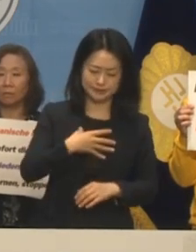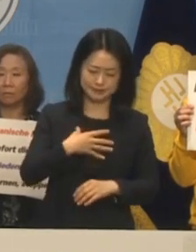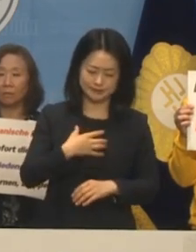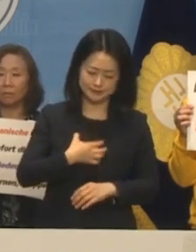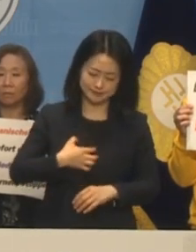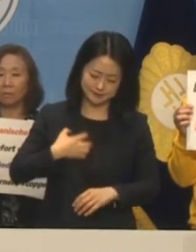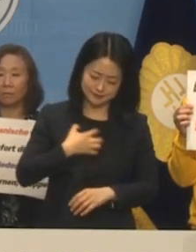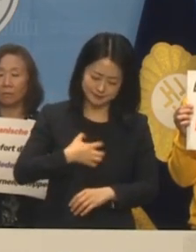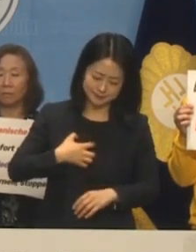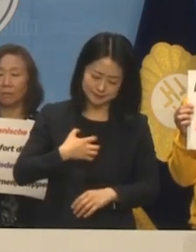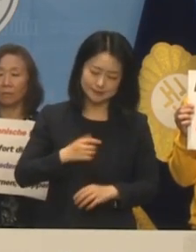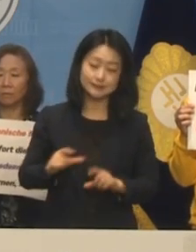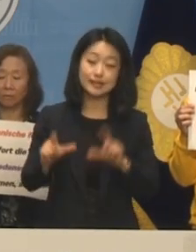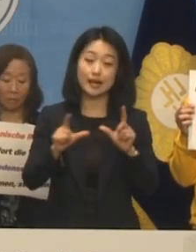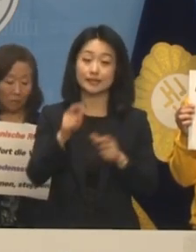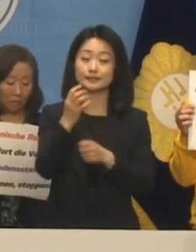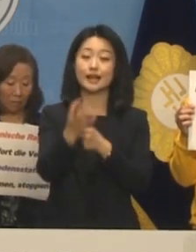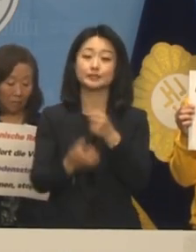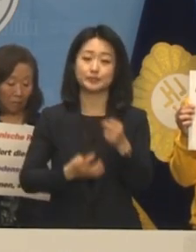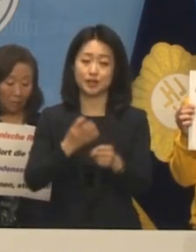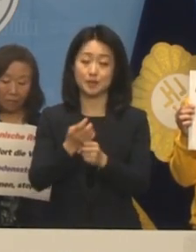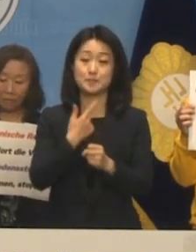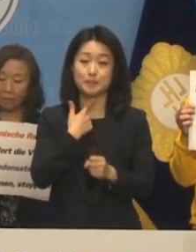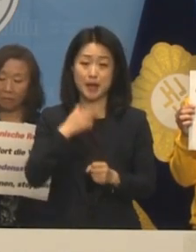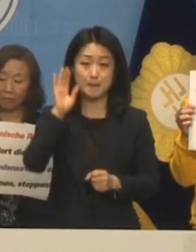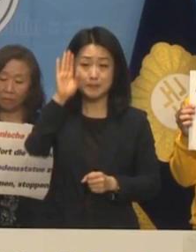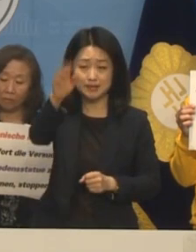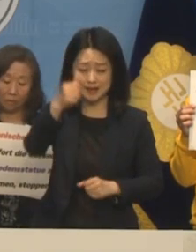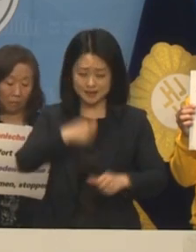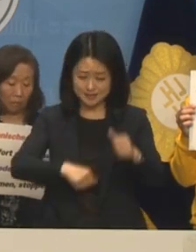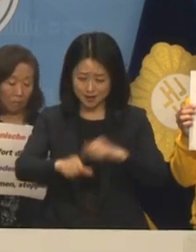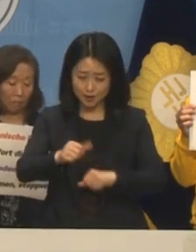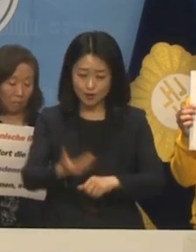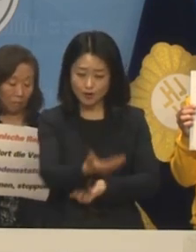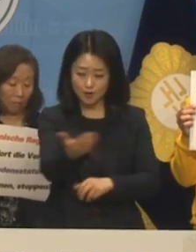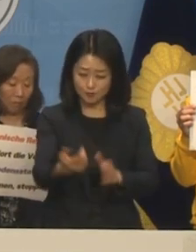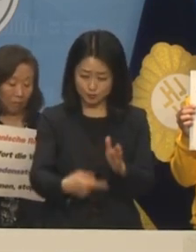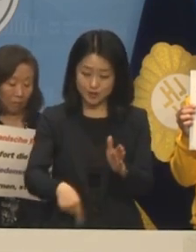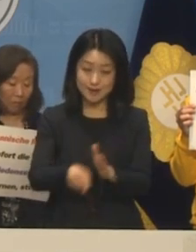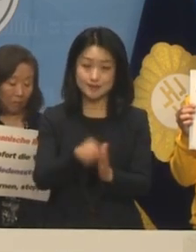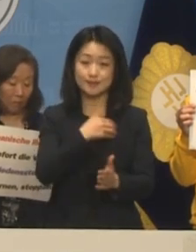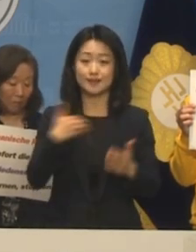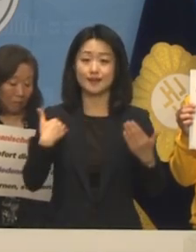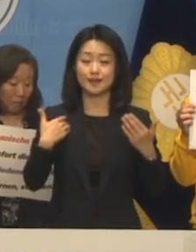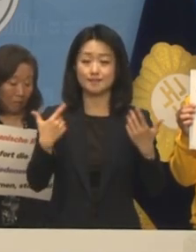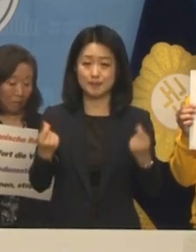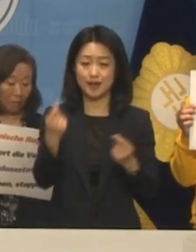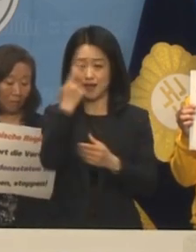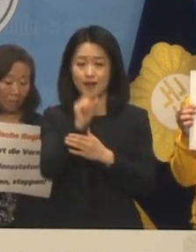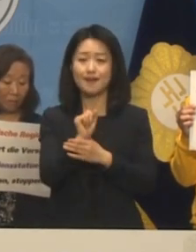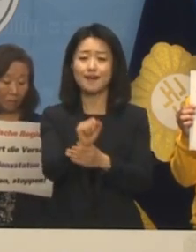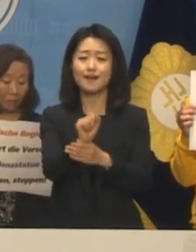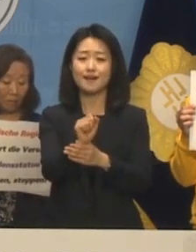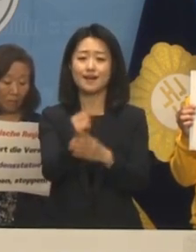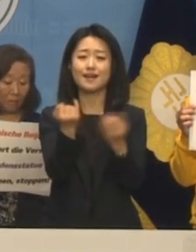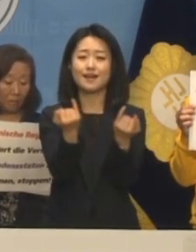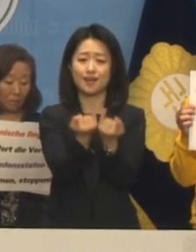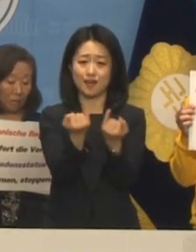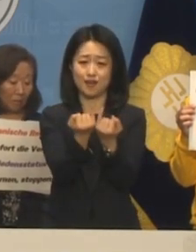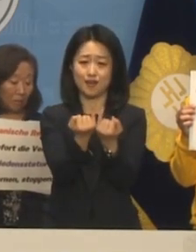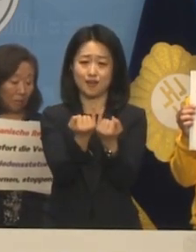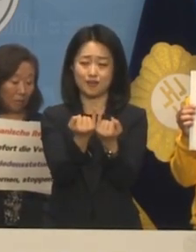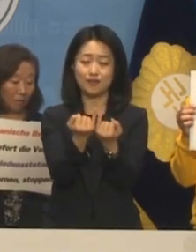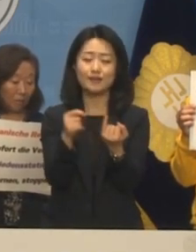했던 40여 년의 어둠을 뚫고 미래 세대 아이들을 위해 당당히 세상에 나섰던 그녀들의